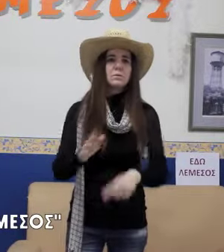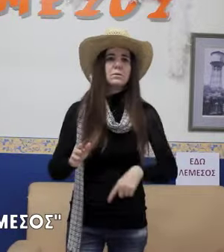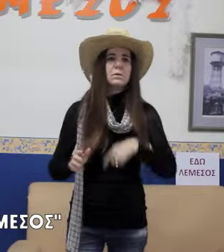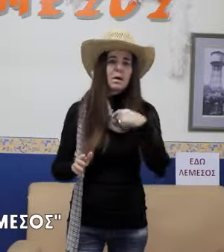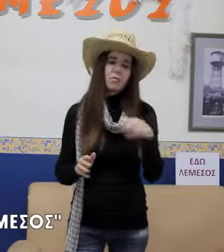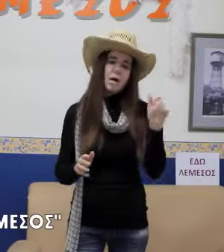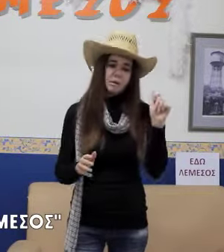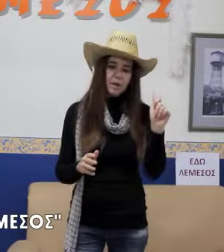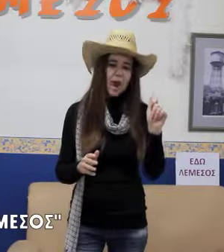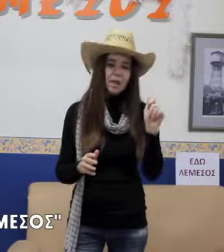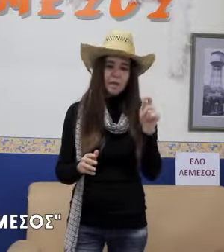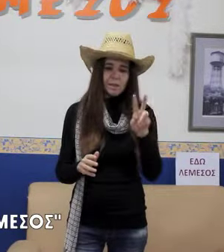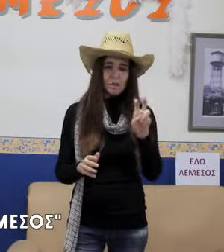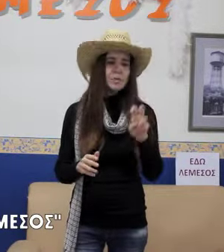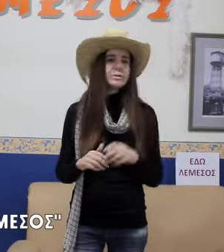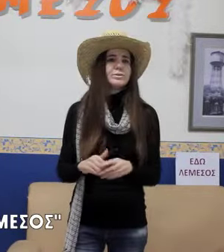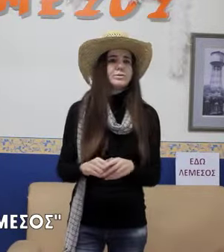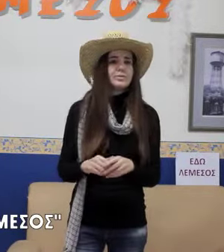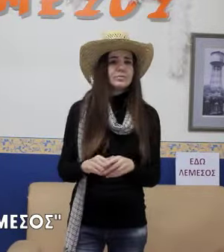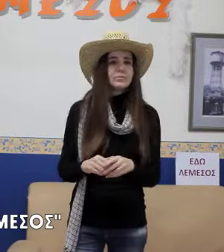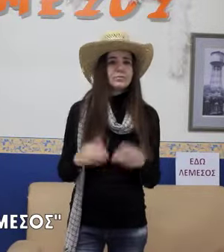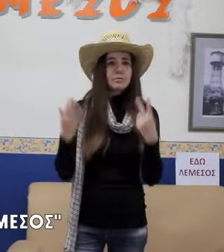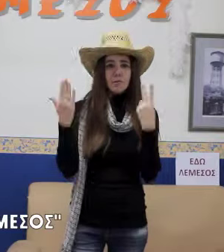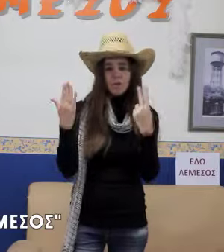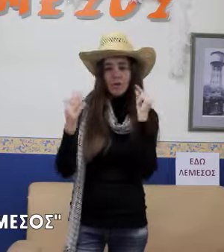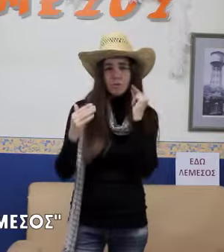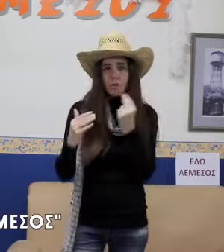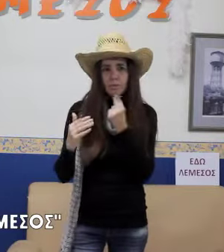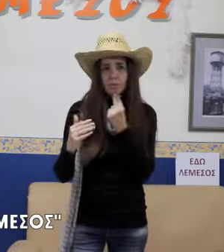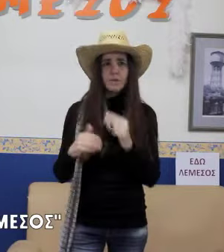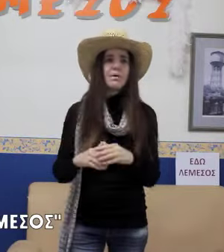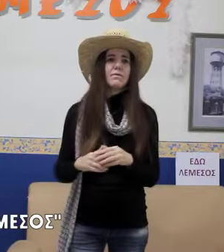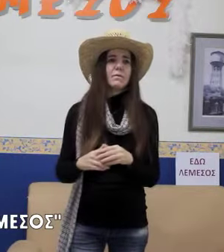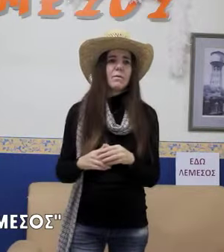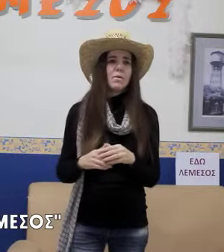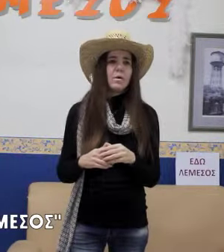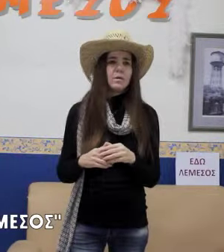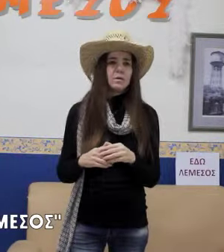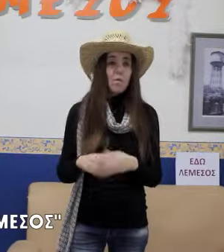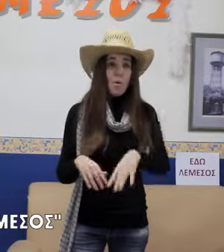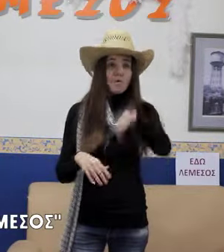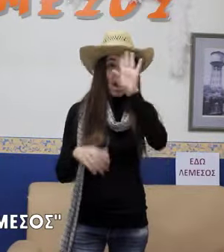Ανδρέας Χρήστο. 7 το απόγευμα. Ο βασιλιάς